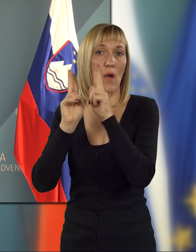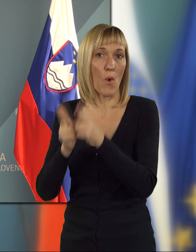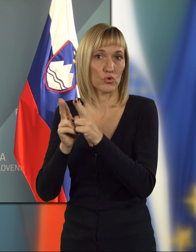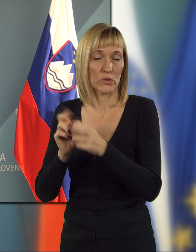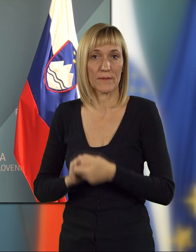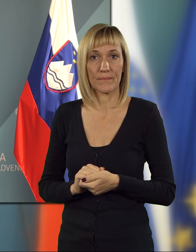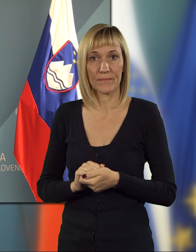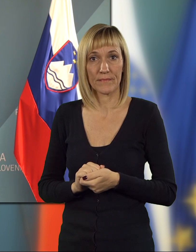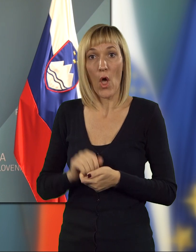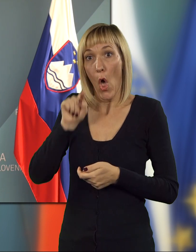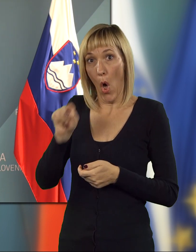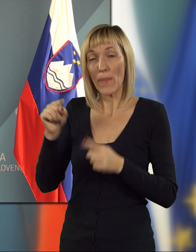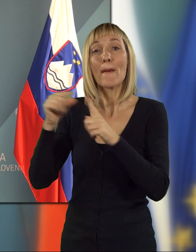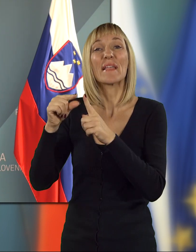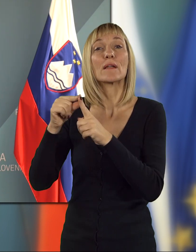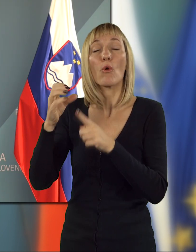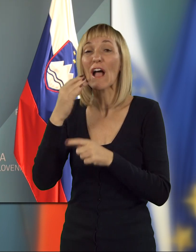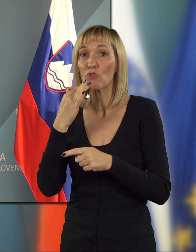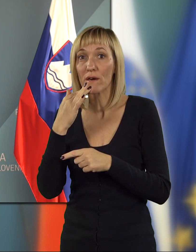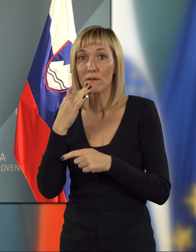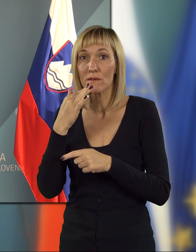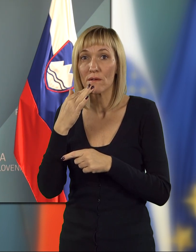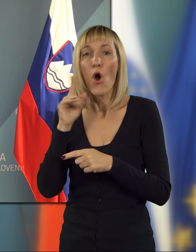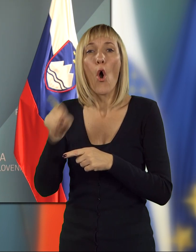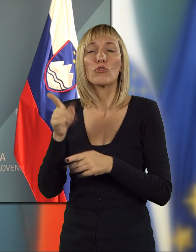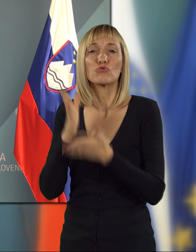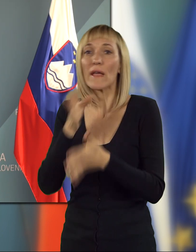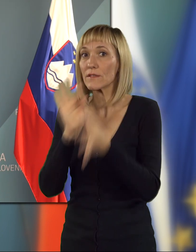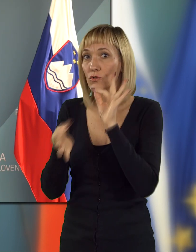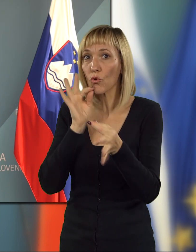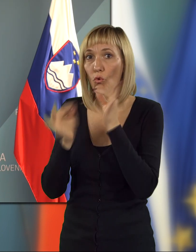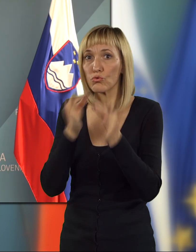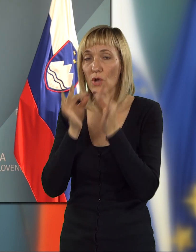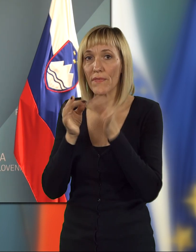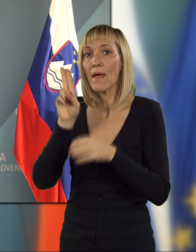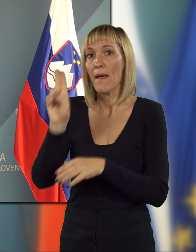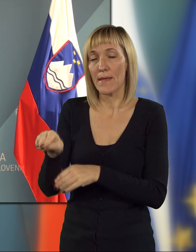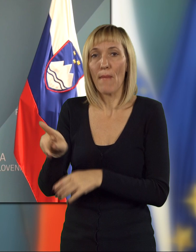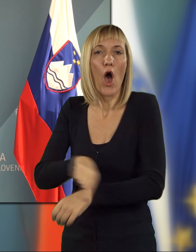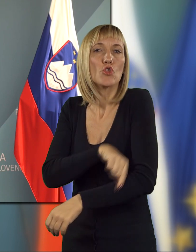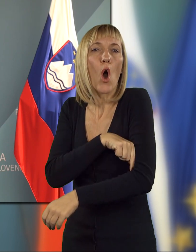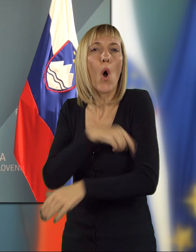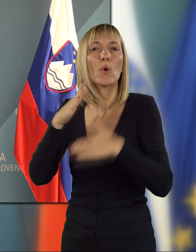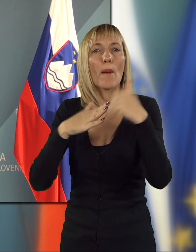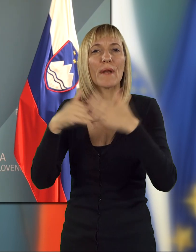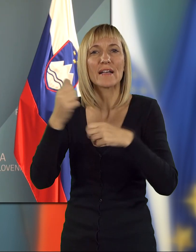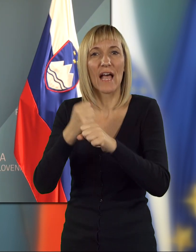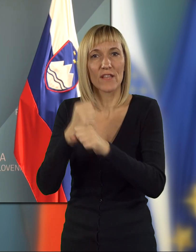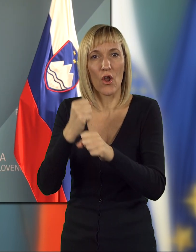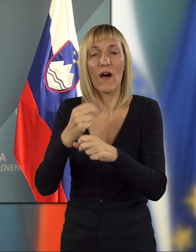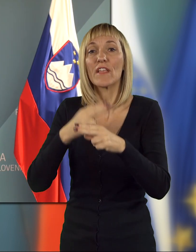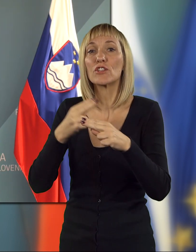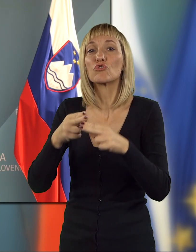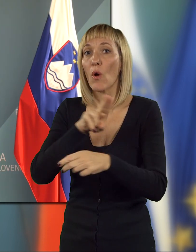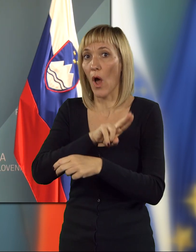in enake možnosti. Gospod Peter Pogačar je izkušen, ima dolgo prakso